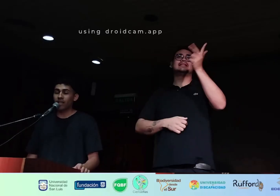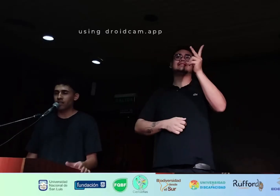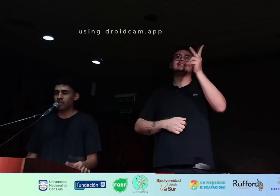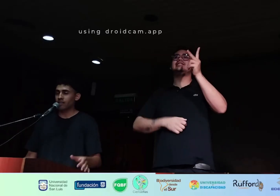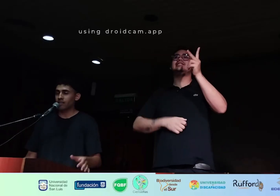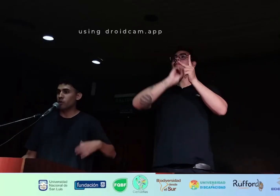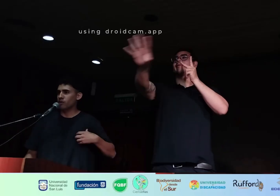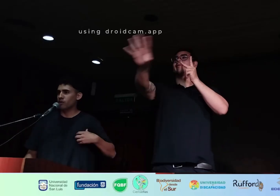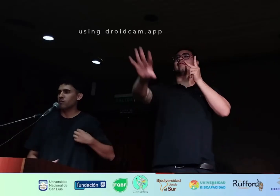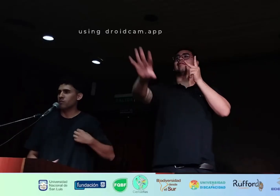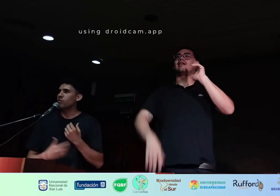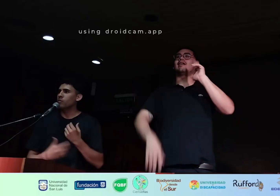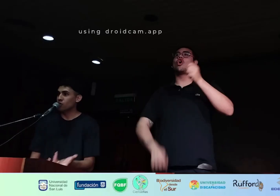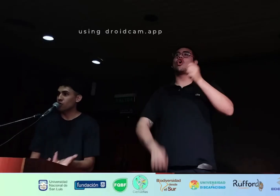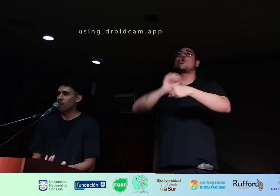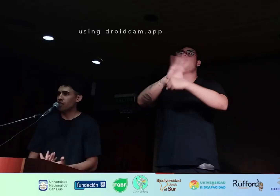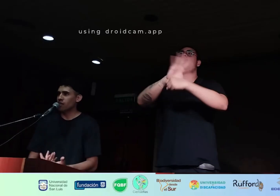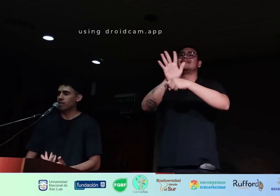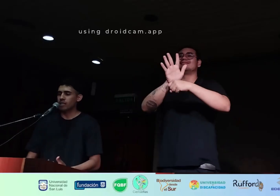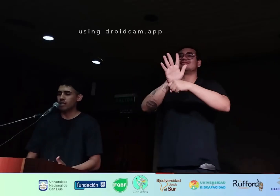es, bueno, otro